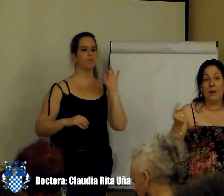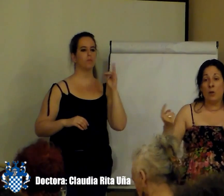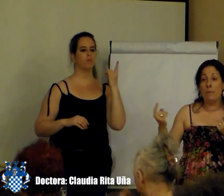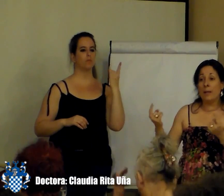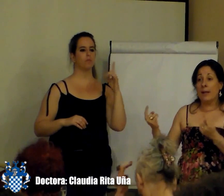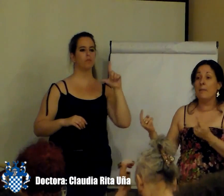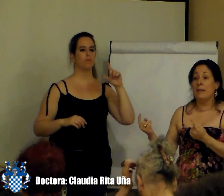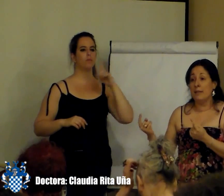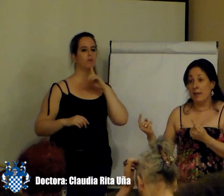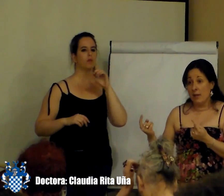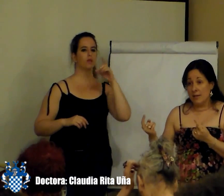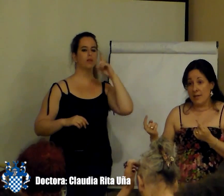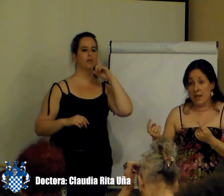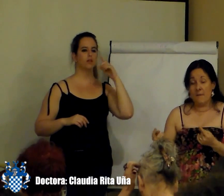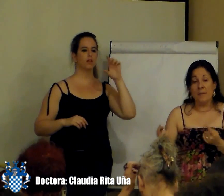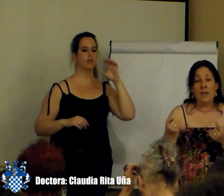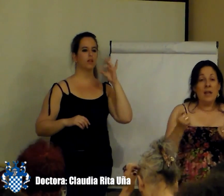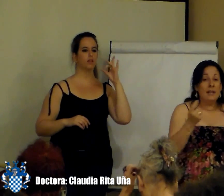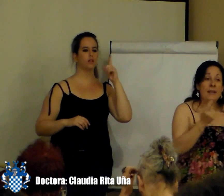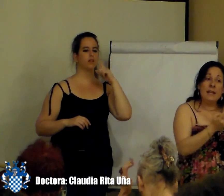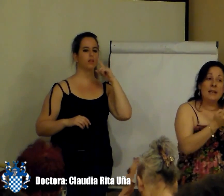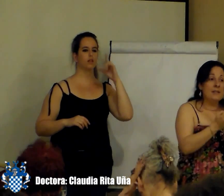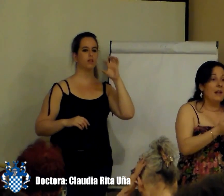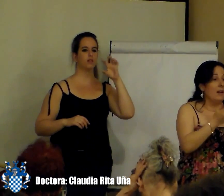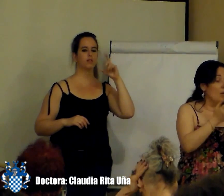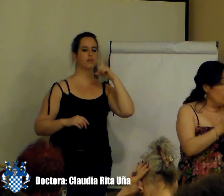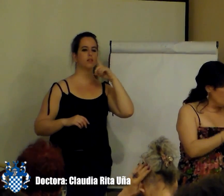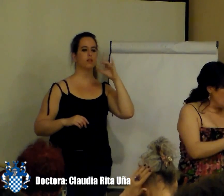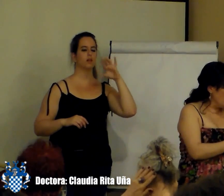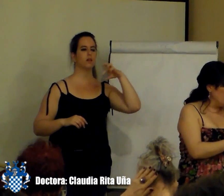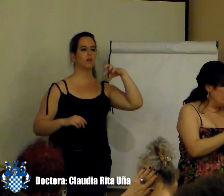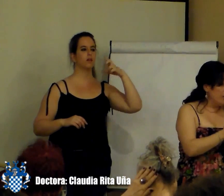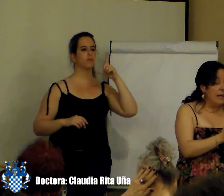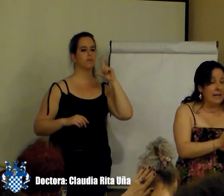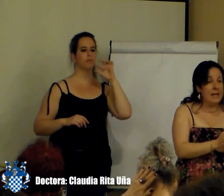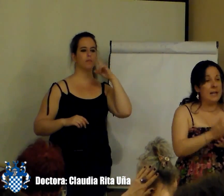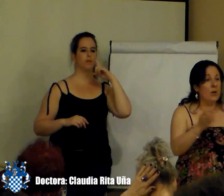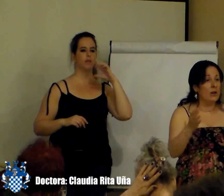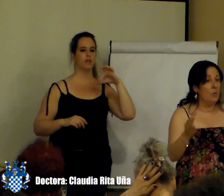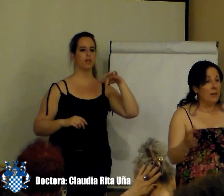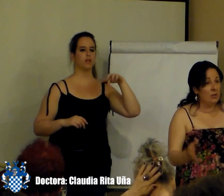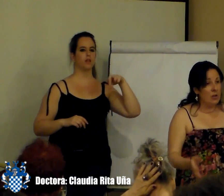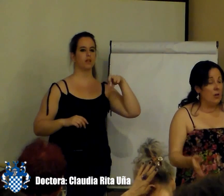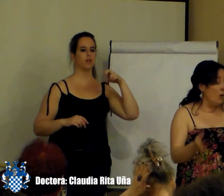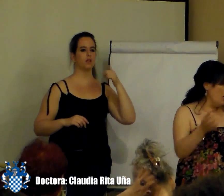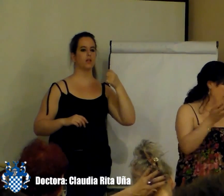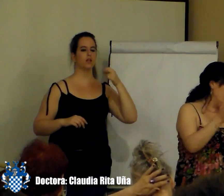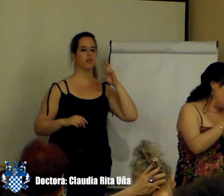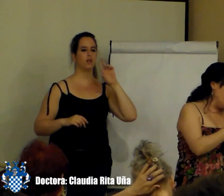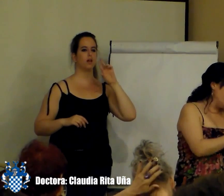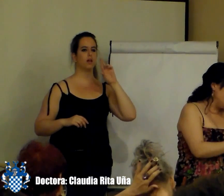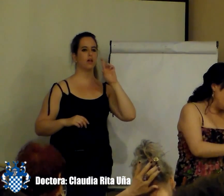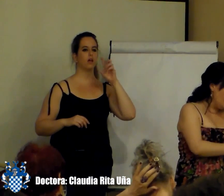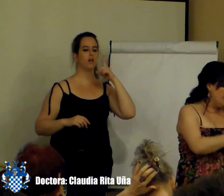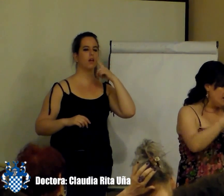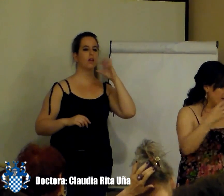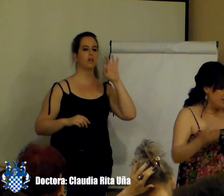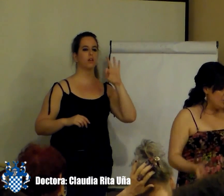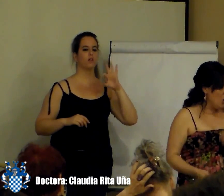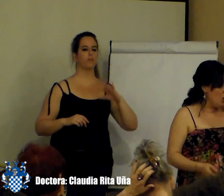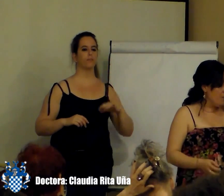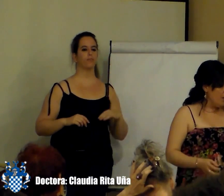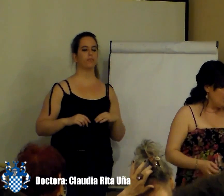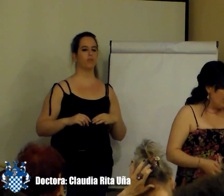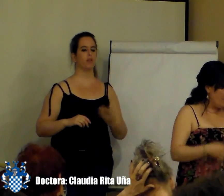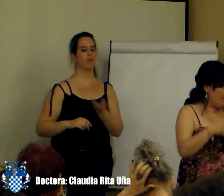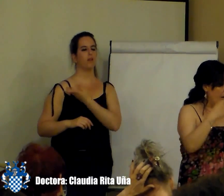aliviar completamente, ¿sí? Tiene que ser un conjunto entre el clínico, el reumatólogo, el fisiatra, el